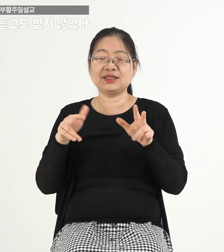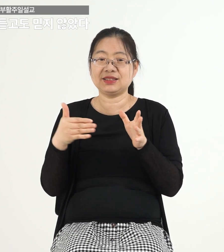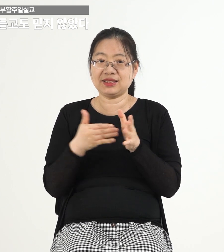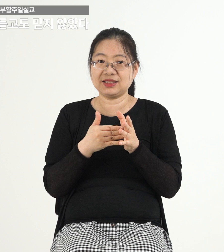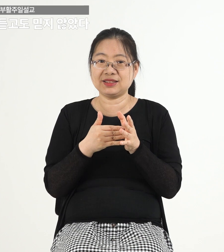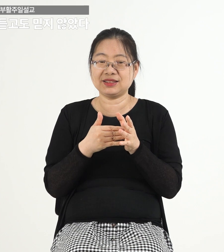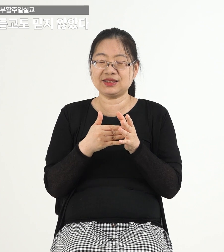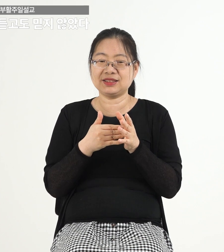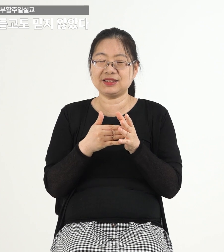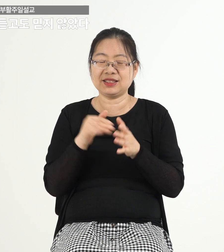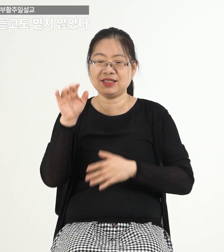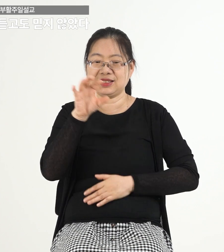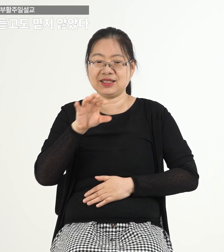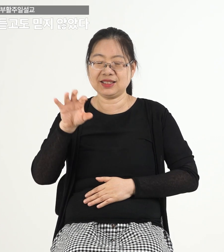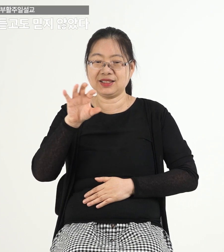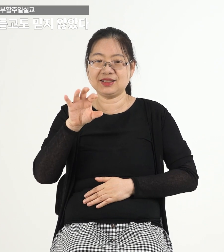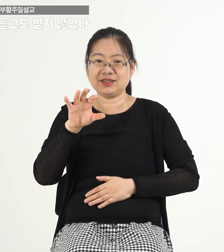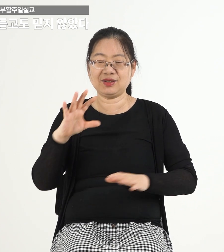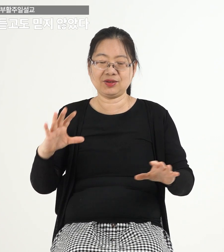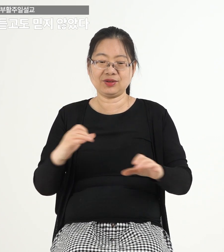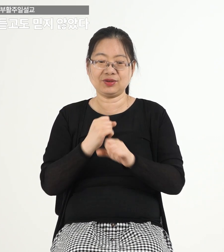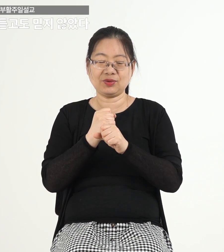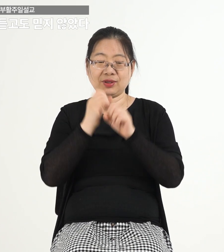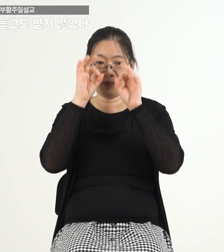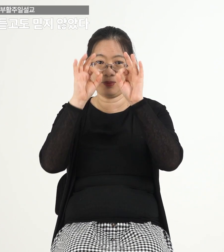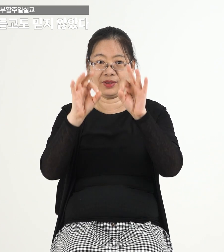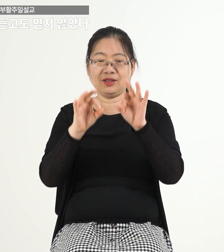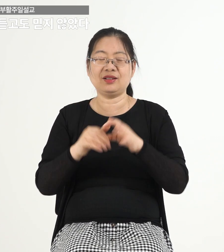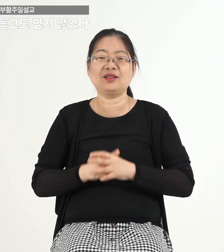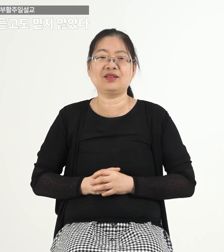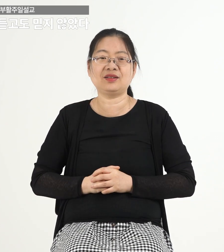지금까지 이 패턴과 흐름을 종합해 보면